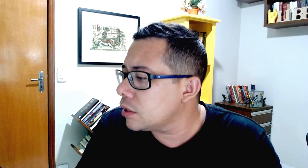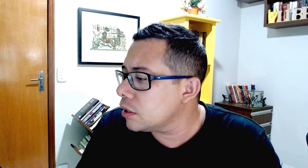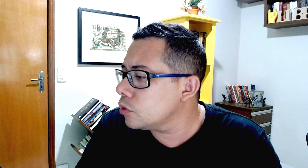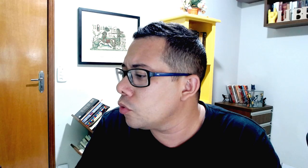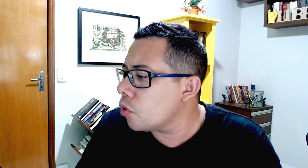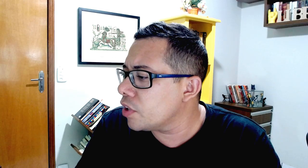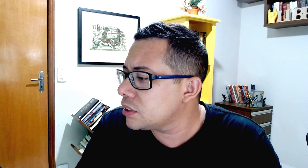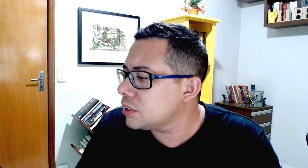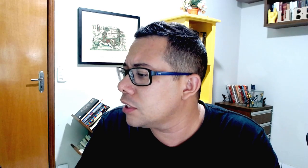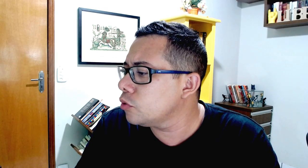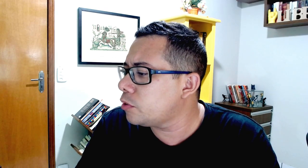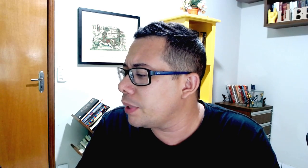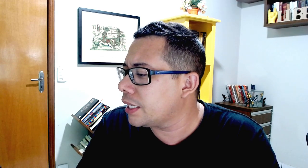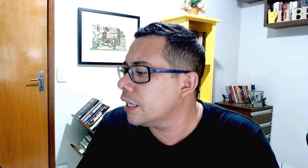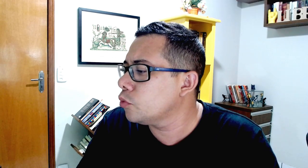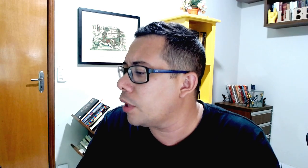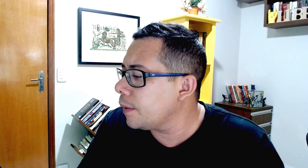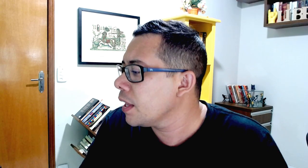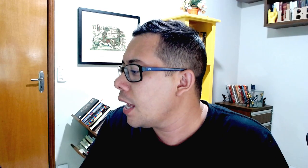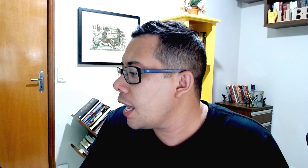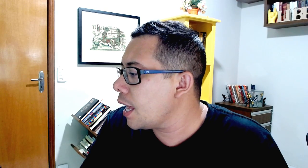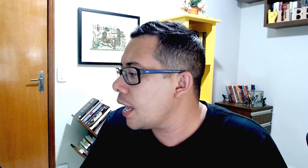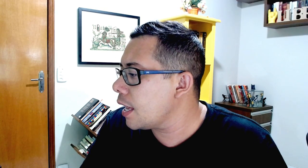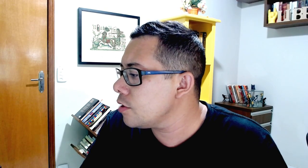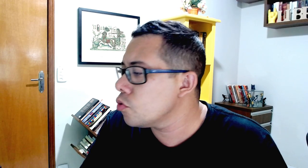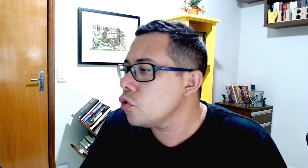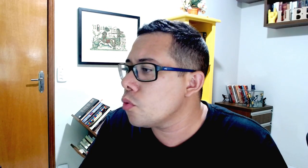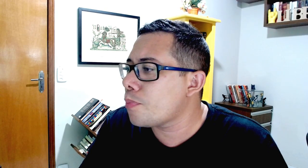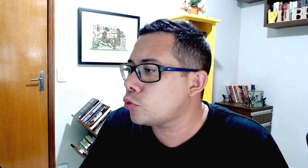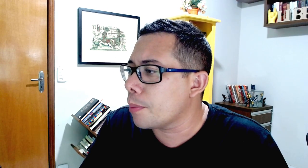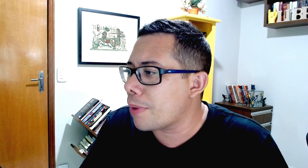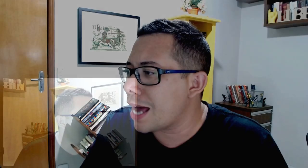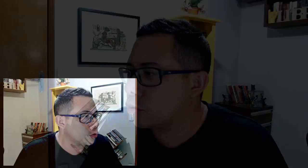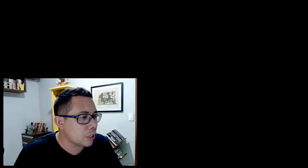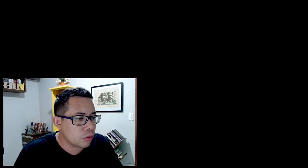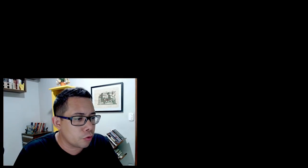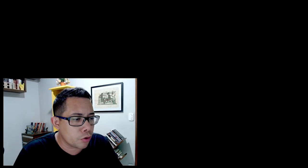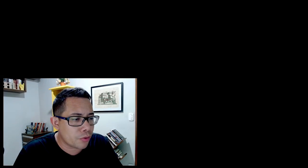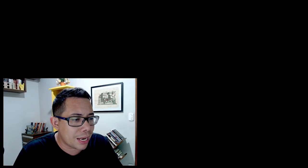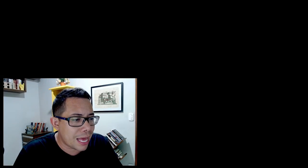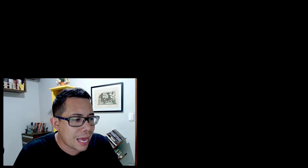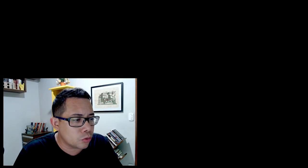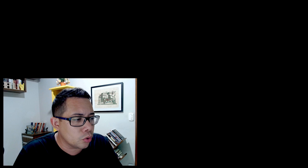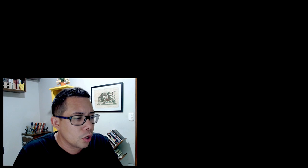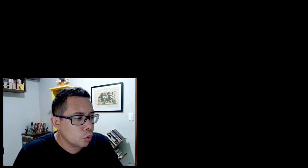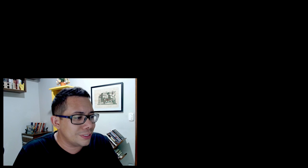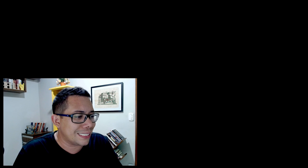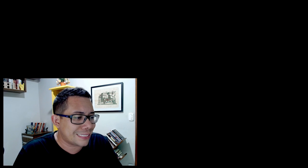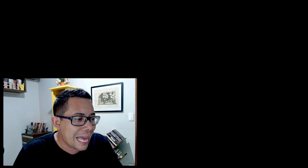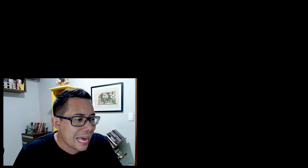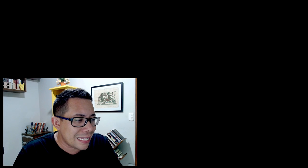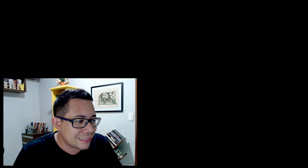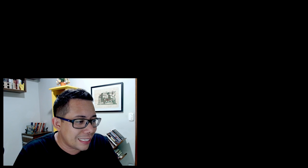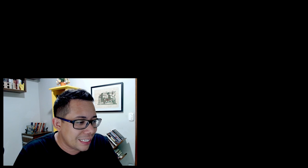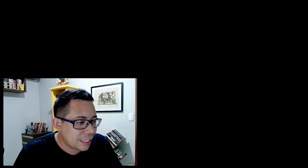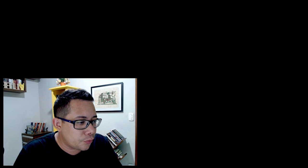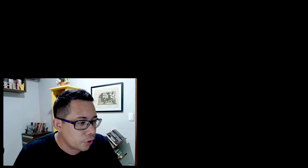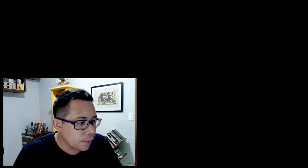comentando conversando explicando aí e um passo a passo tá o que foi falado e ali sair que